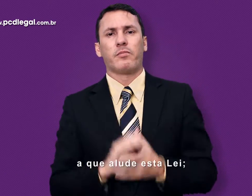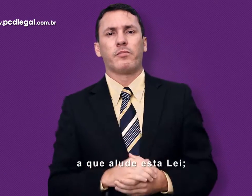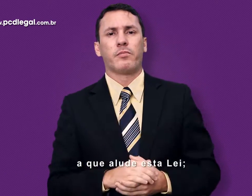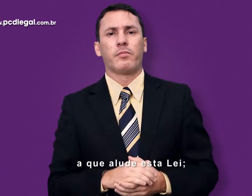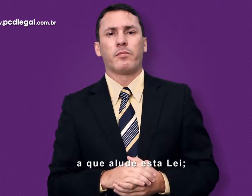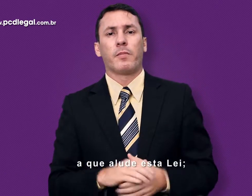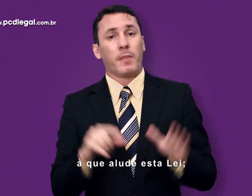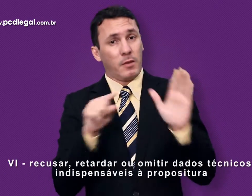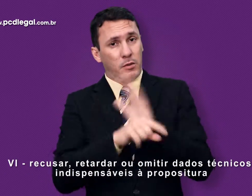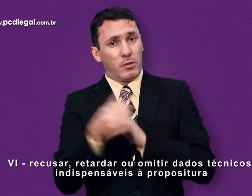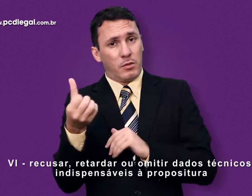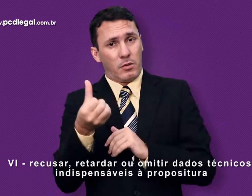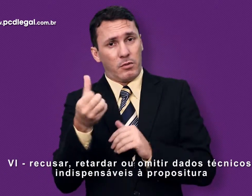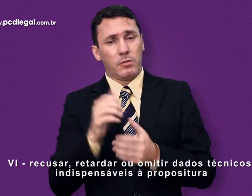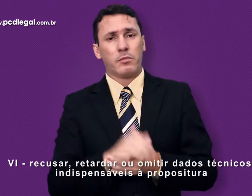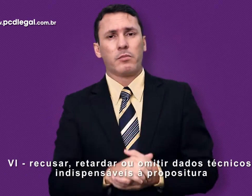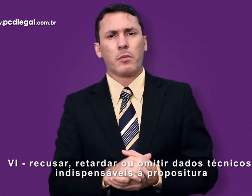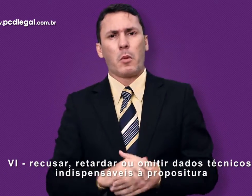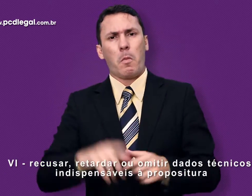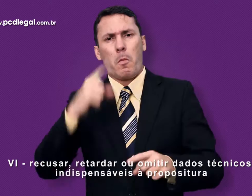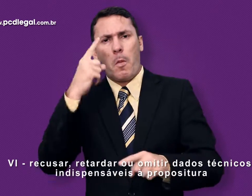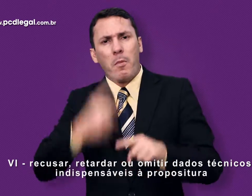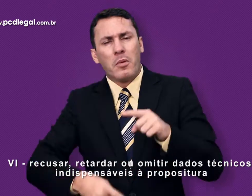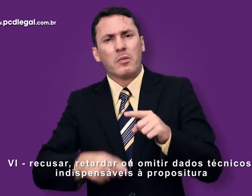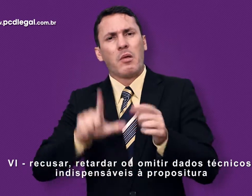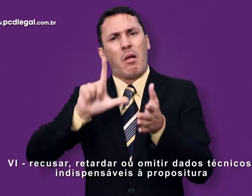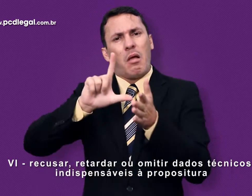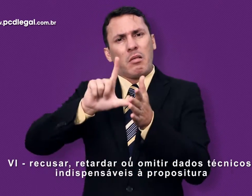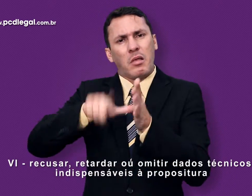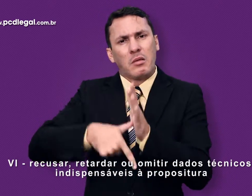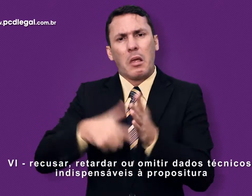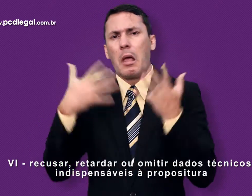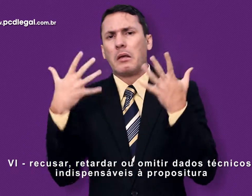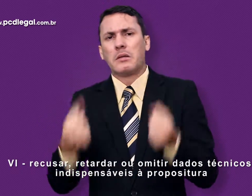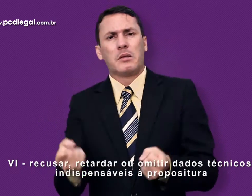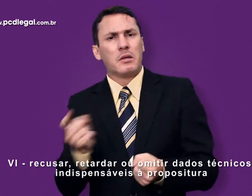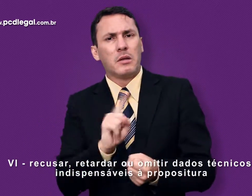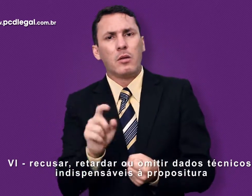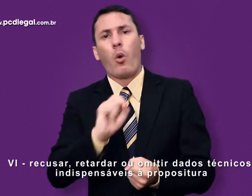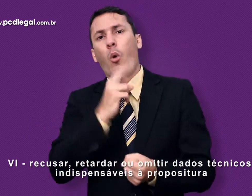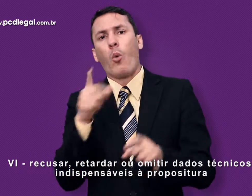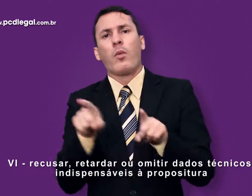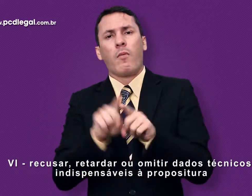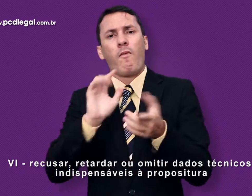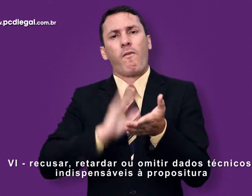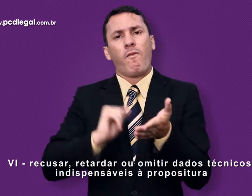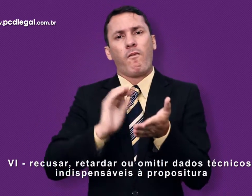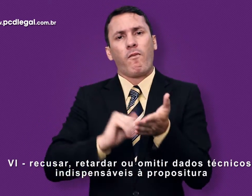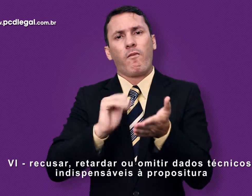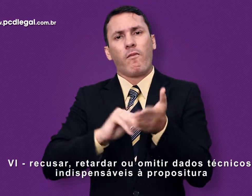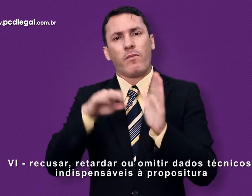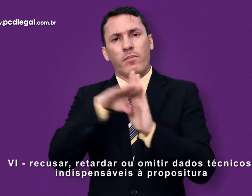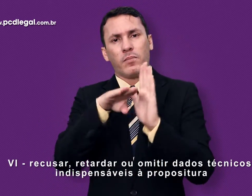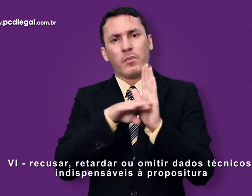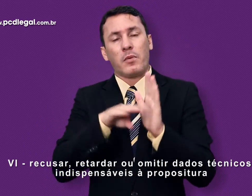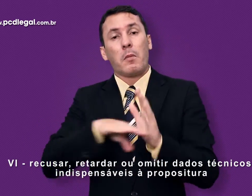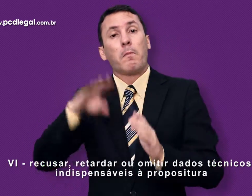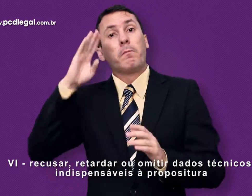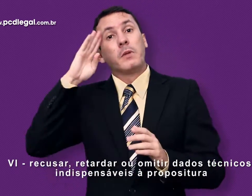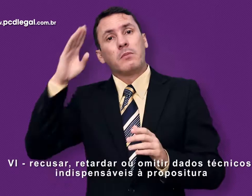lei. Inciso 6. Recusar, retardar ou omitir dados técnicos indispensáveis à propositura